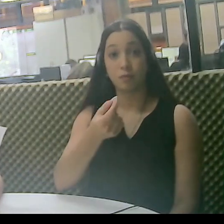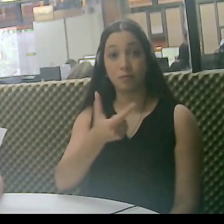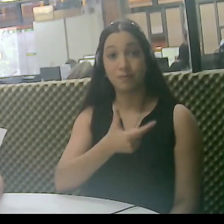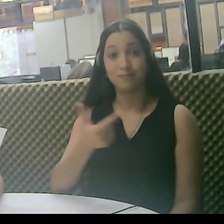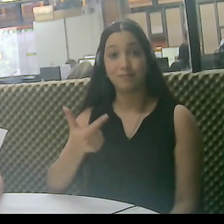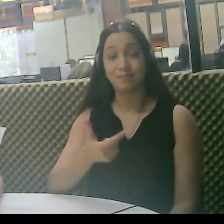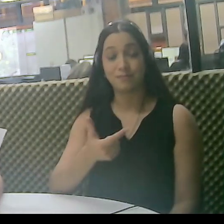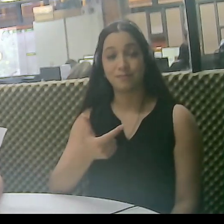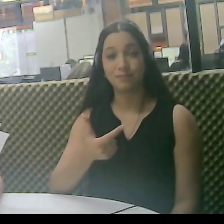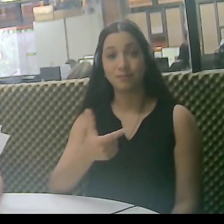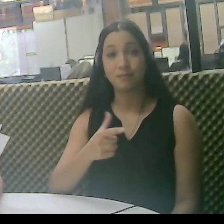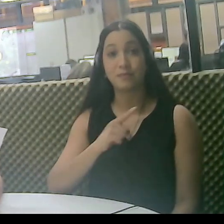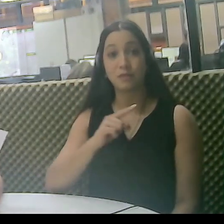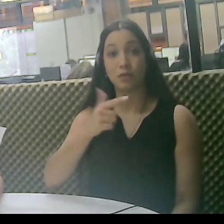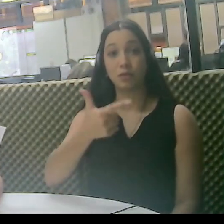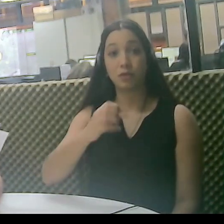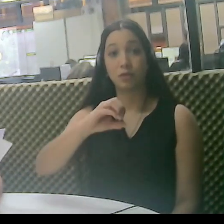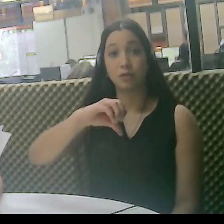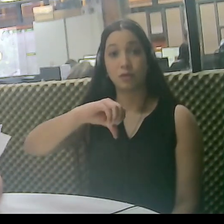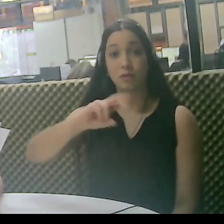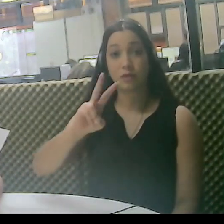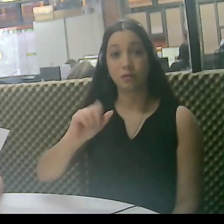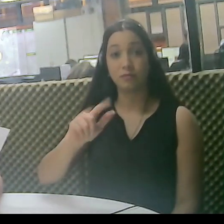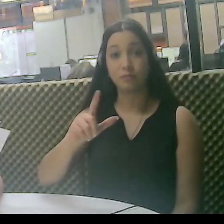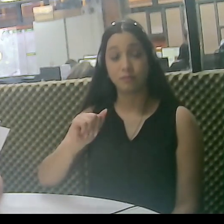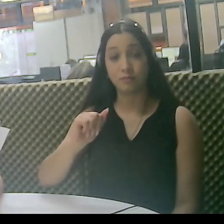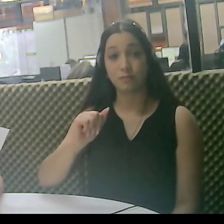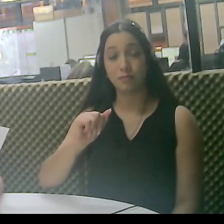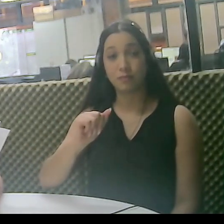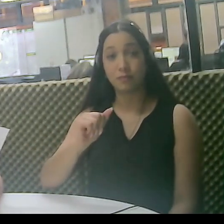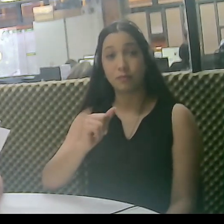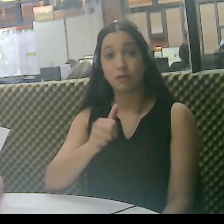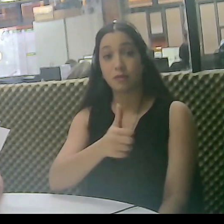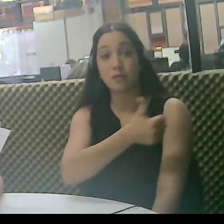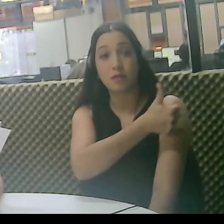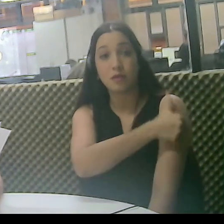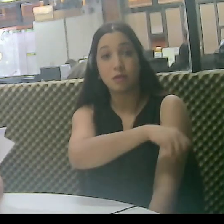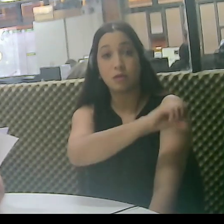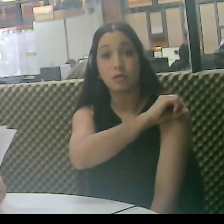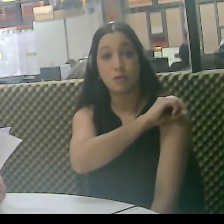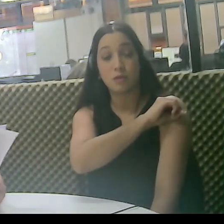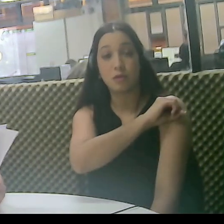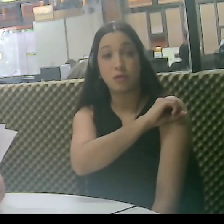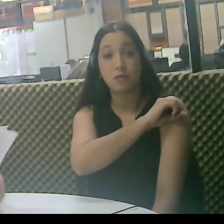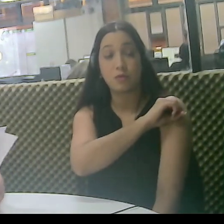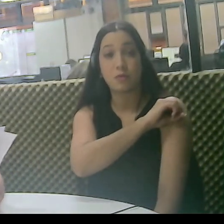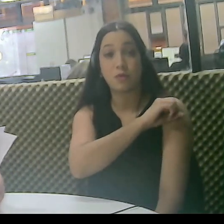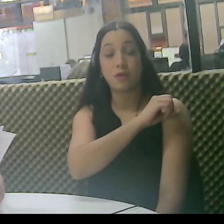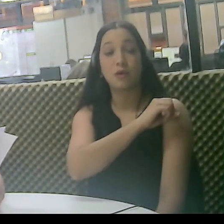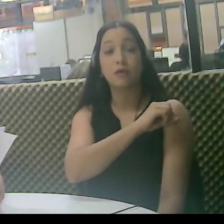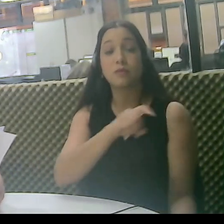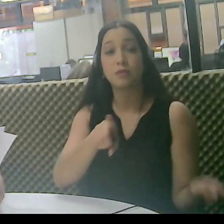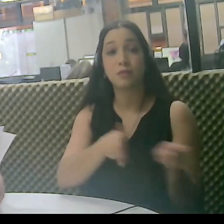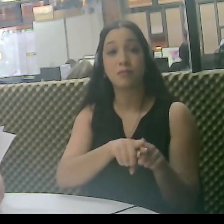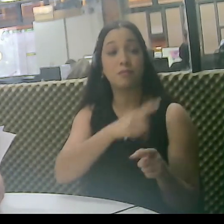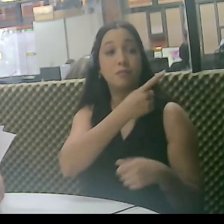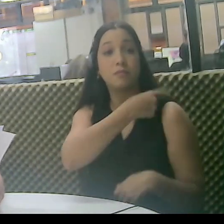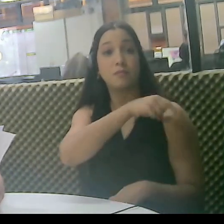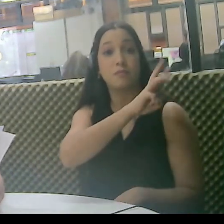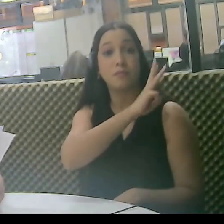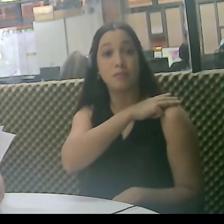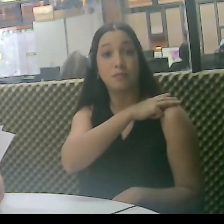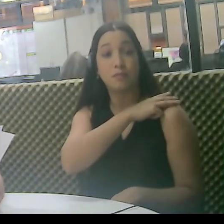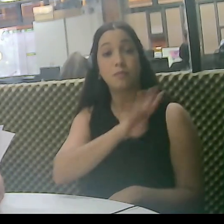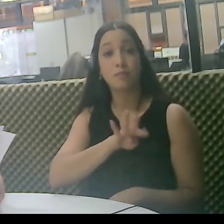2/2022. São 209 vagas para cargos de níveis fundamental, incompleto e completo, médio,